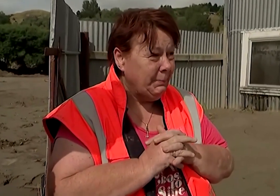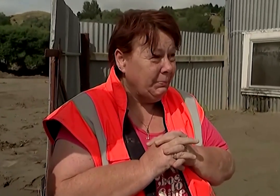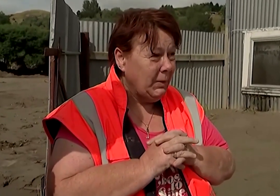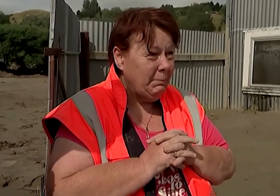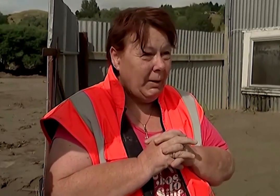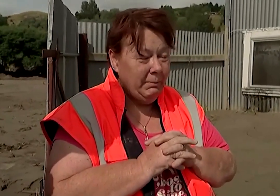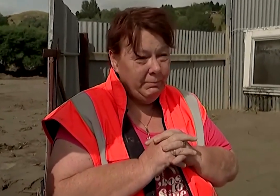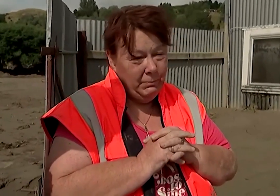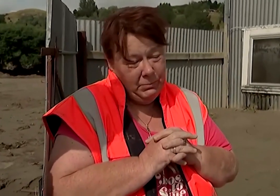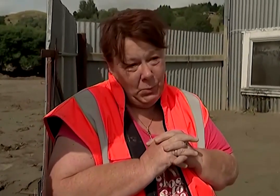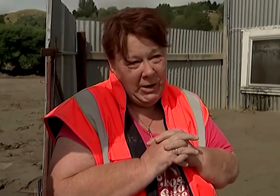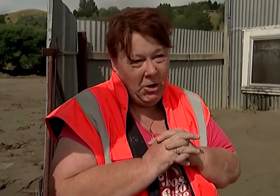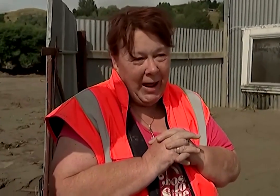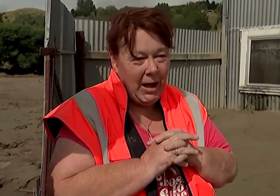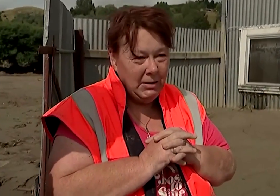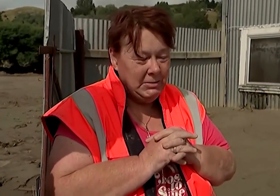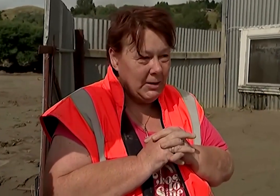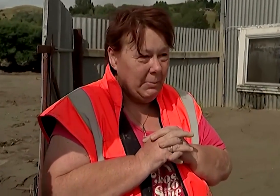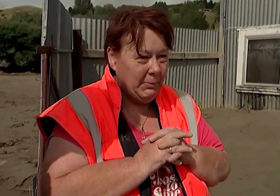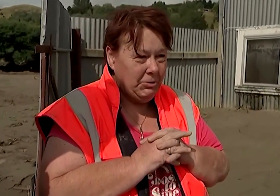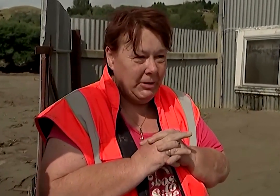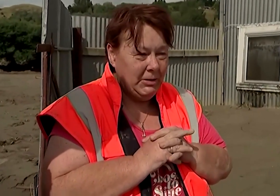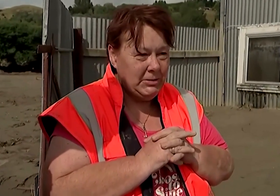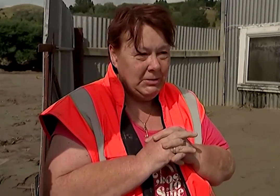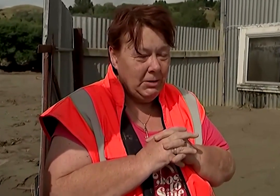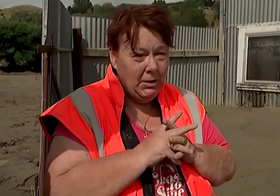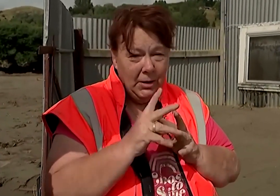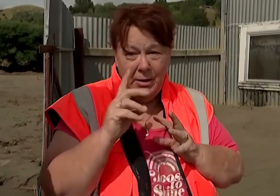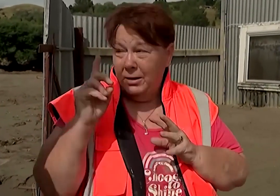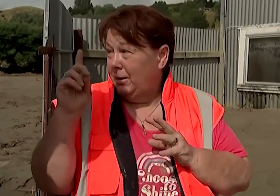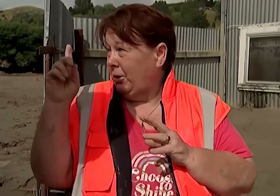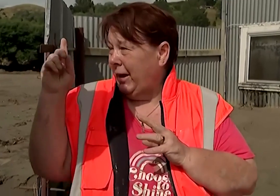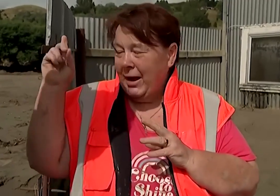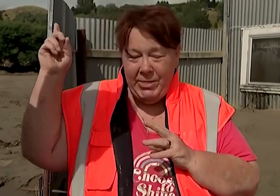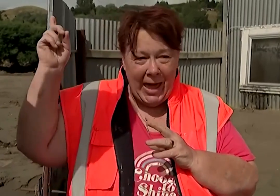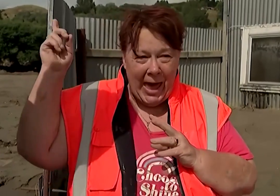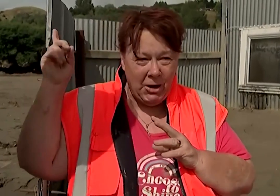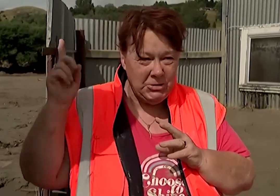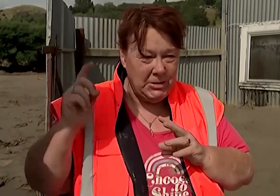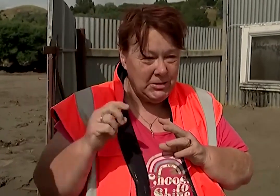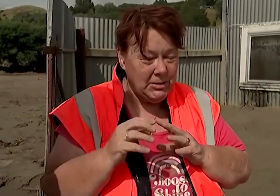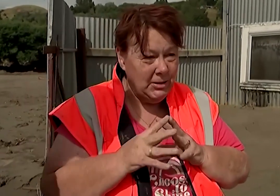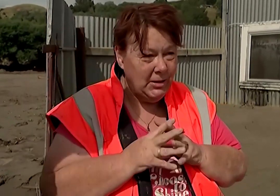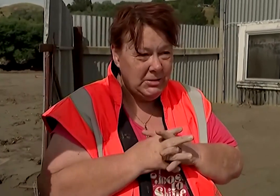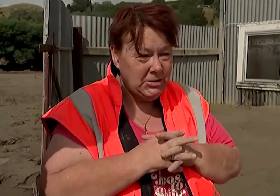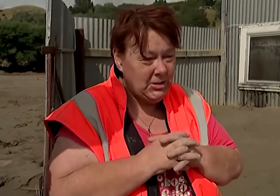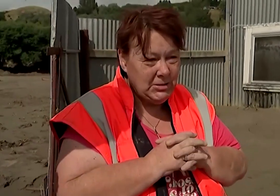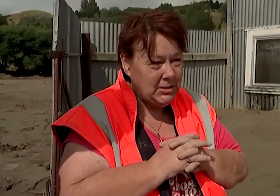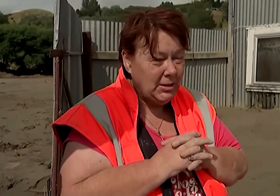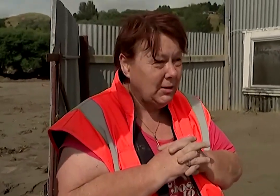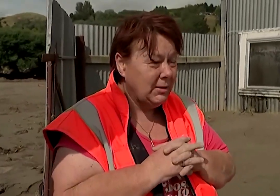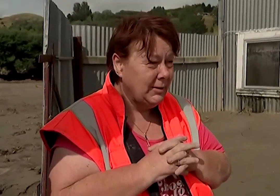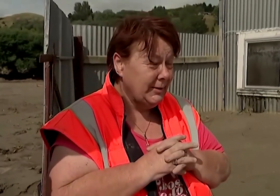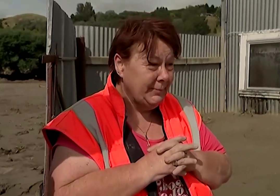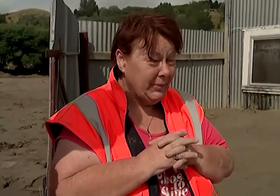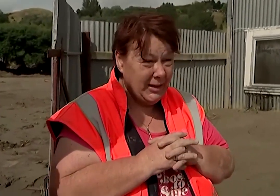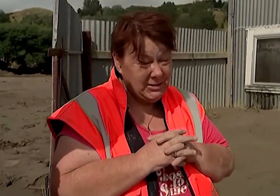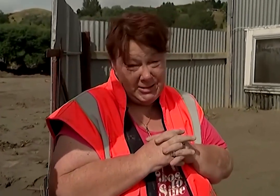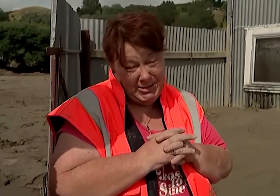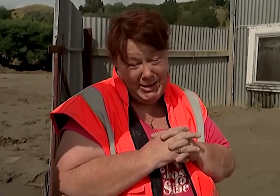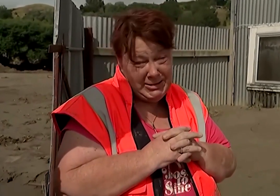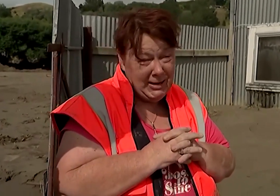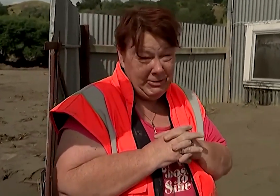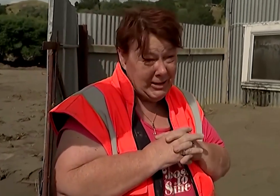gerettet und heute einen Vogel aber wir haben es geschafft andere nicht und wenn man sich die Häuser ansieht ist das einfach verheerend